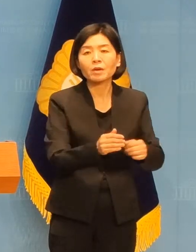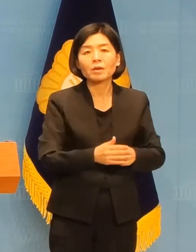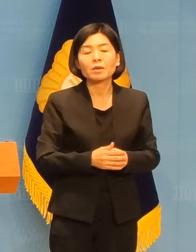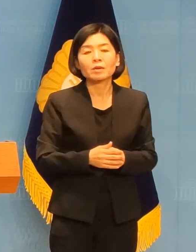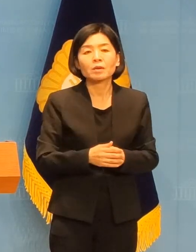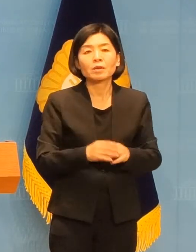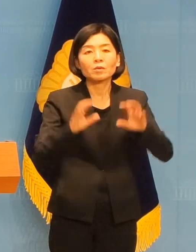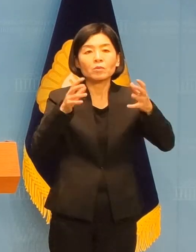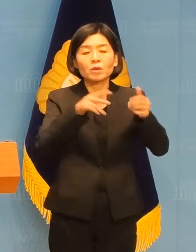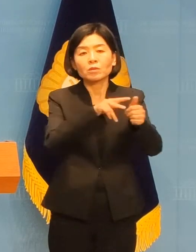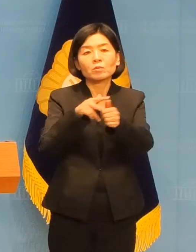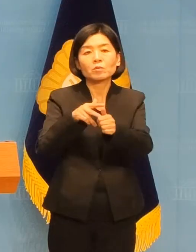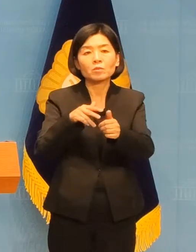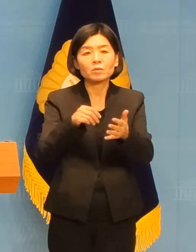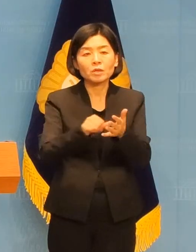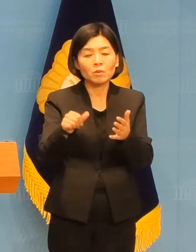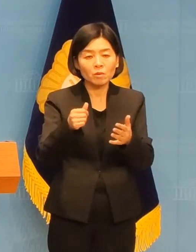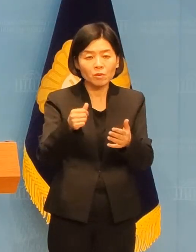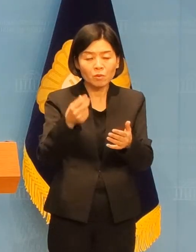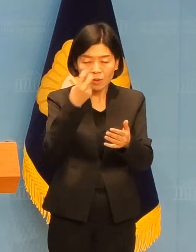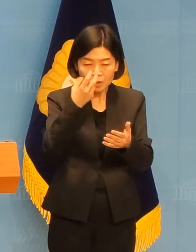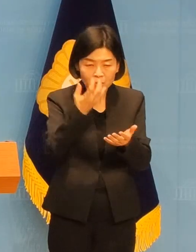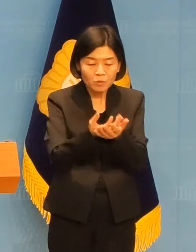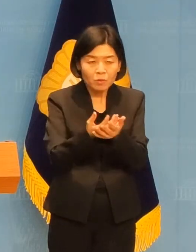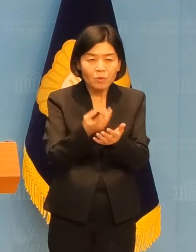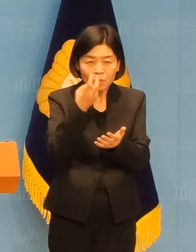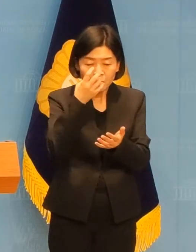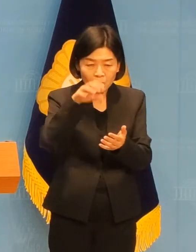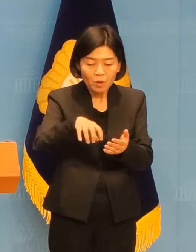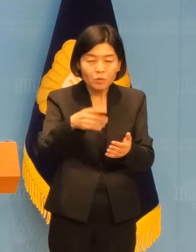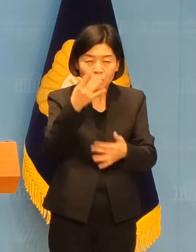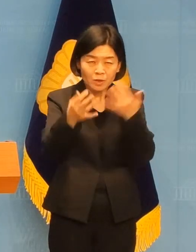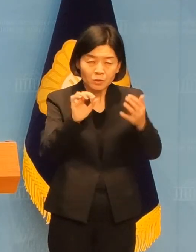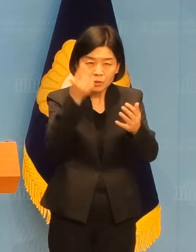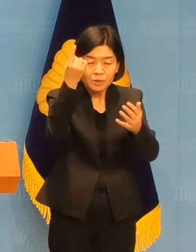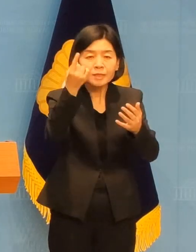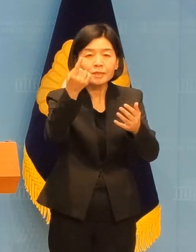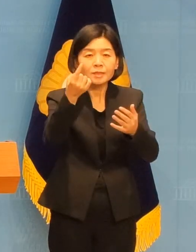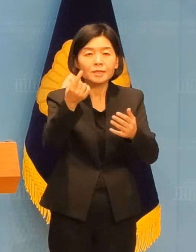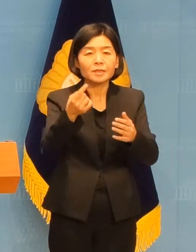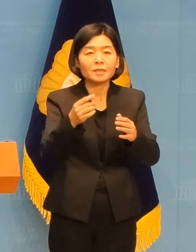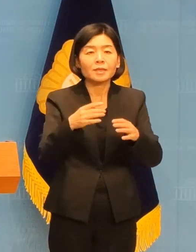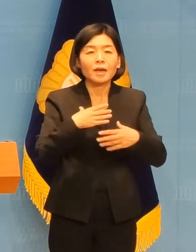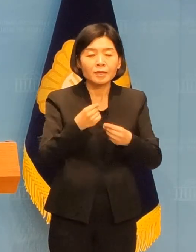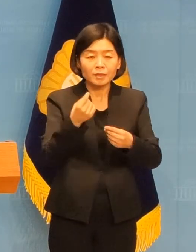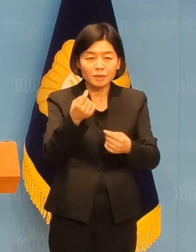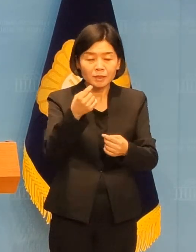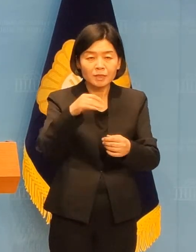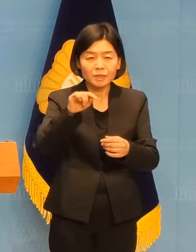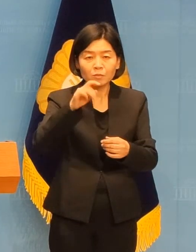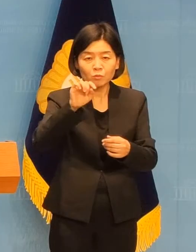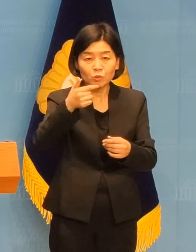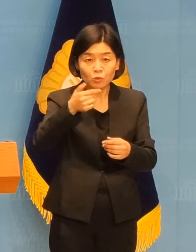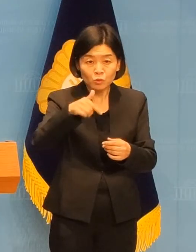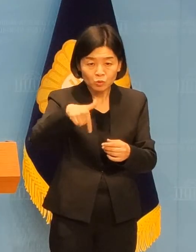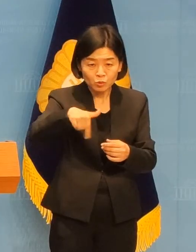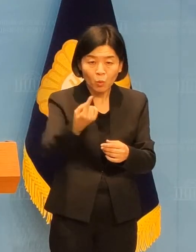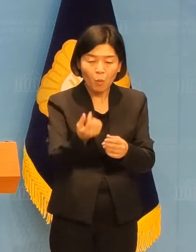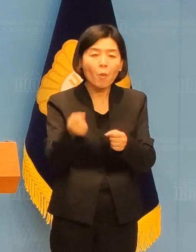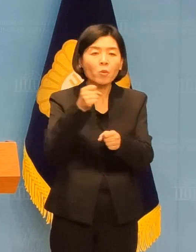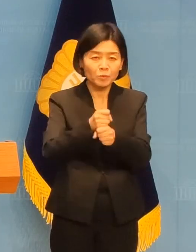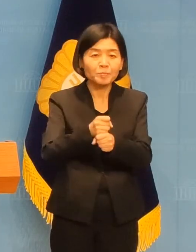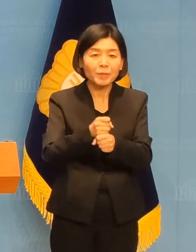한편 국가정보자원관리원 화재로 일시 중단되었던 안전신문고 시스템이 이번 주부터 완전히 복구되었습니다.